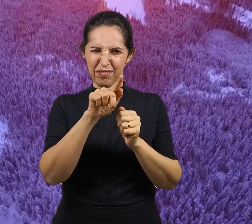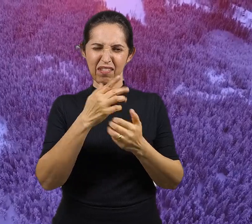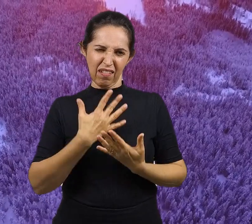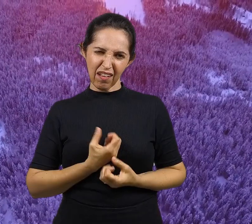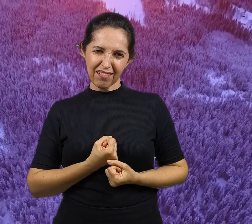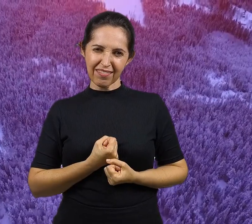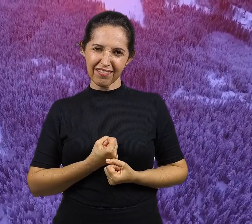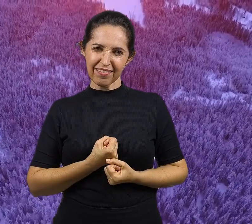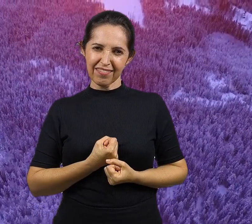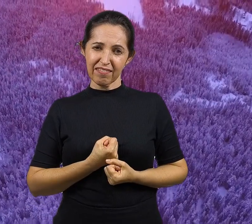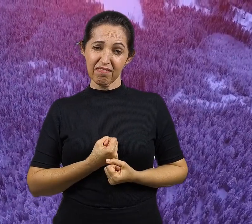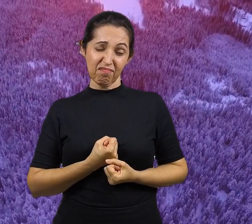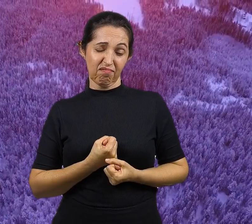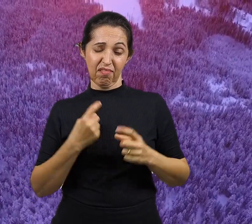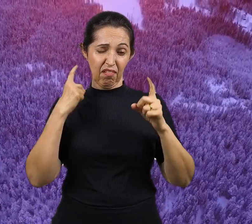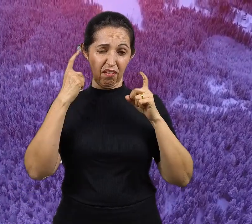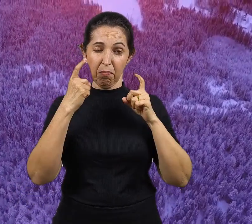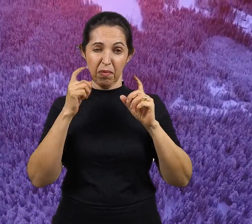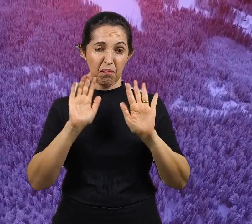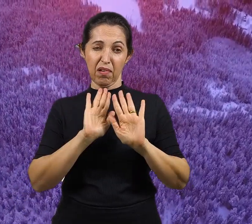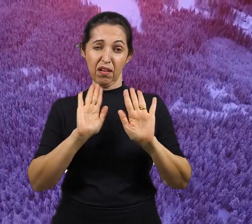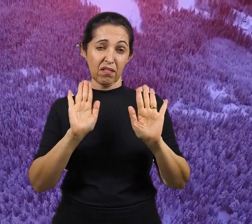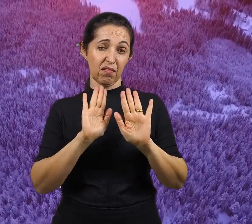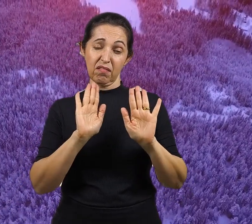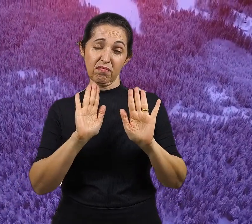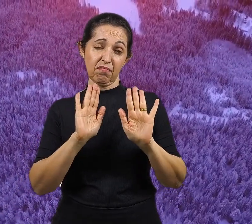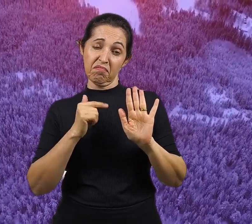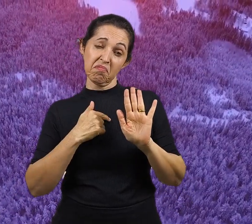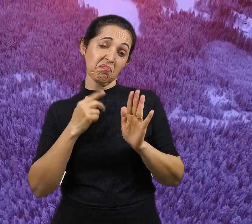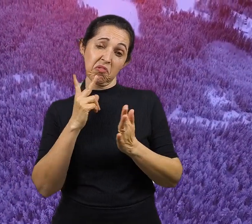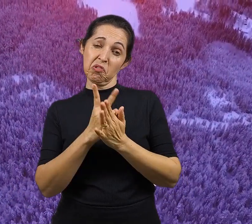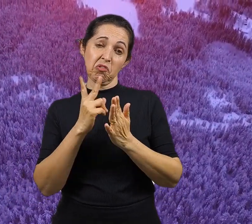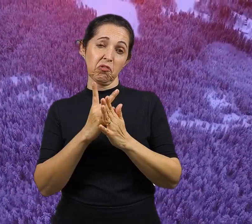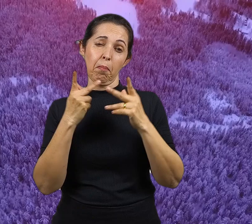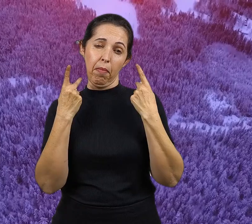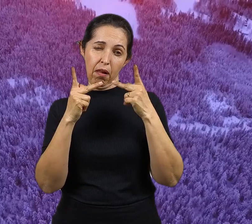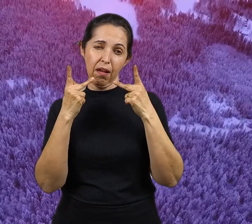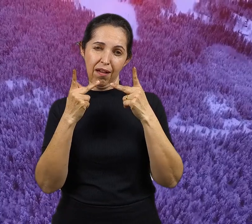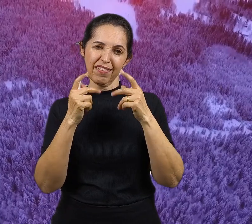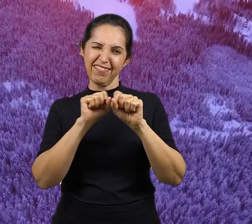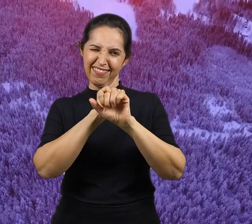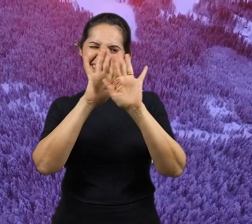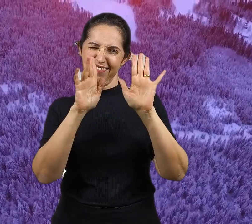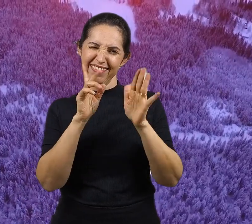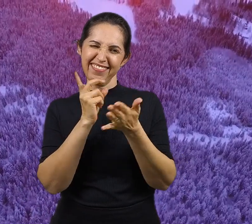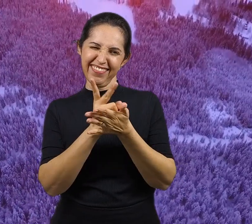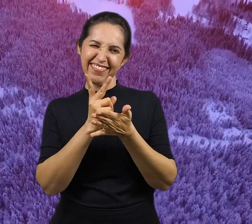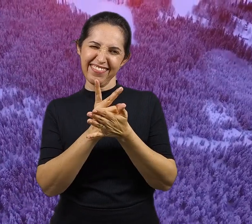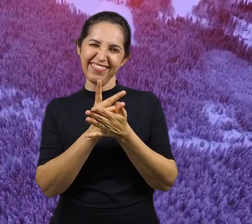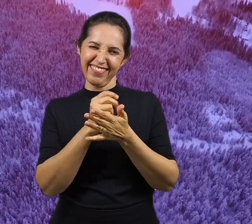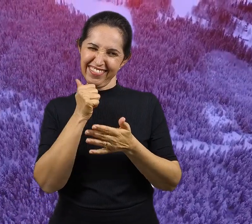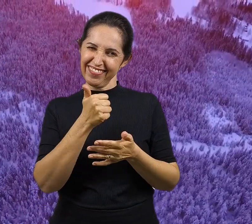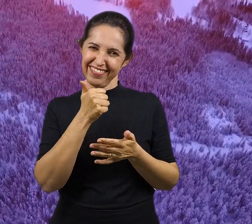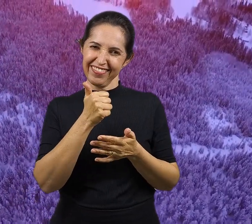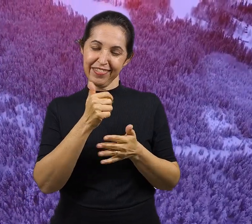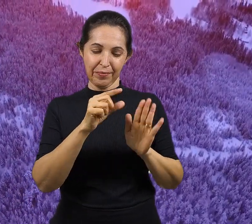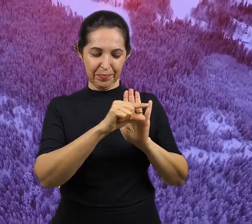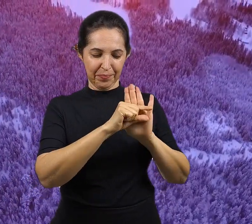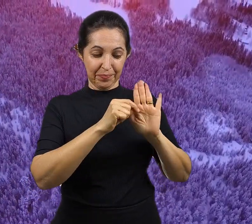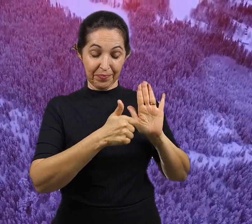se está cansativo. Eu vou continuar, viu? Então vamos ler o verso 10 comigo. Porque a terra, entras